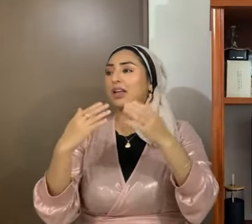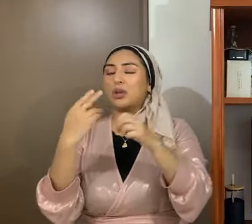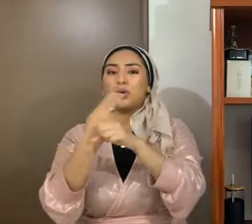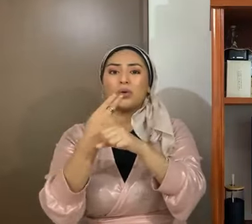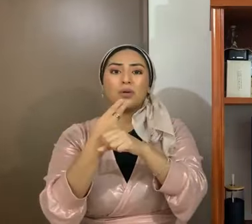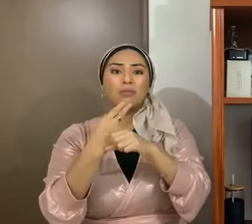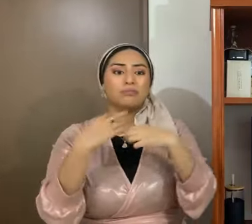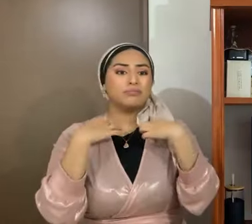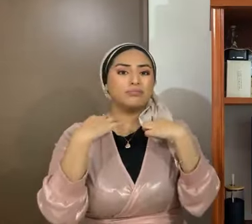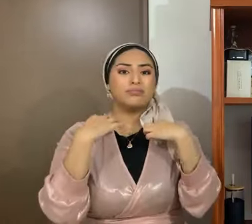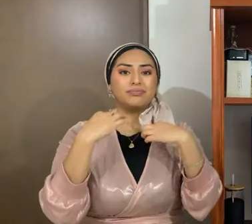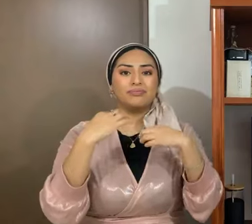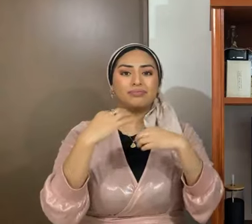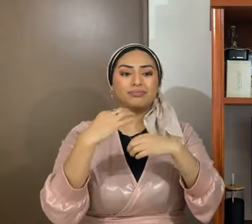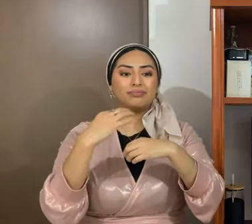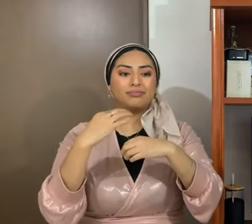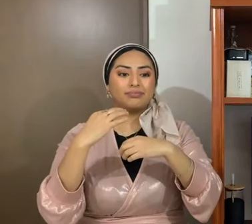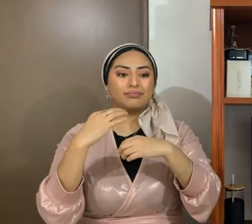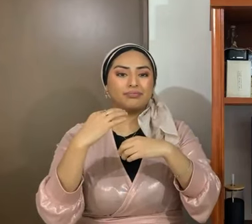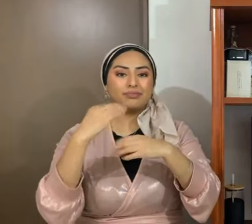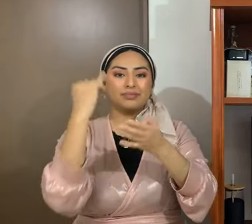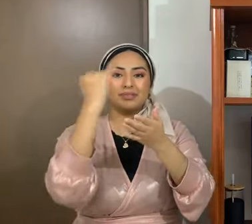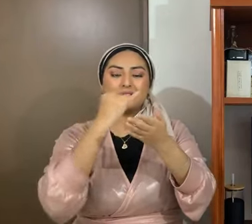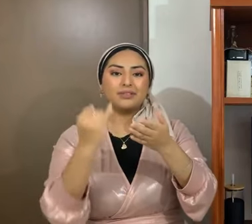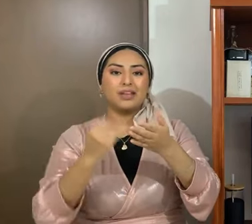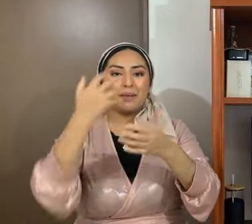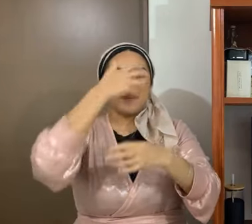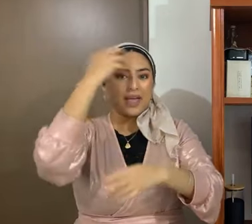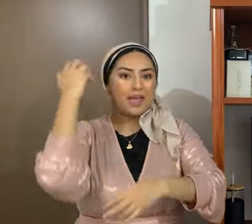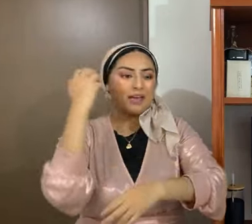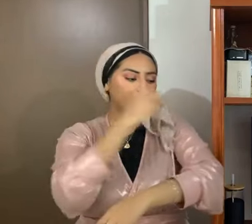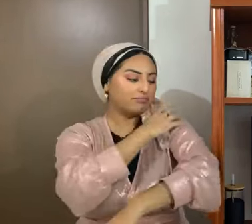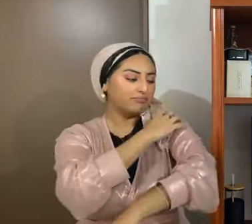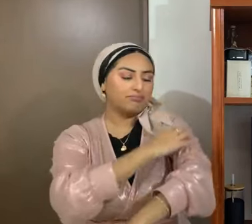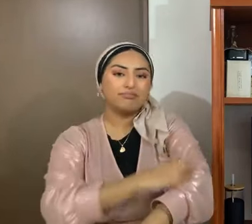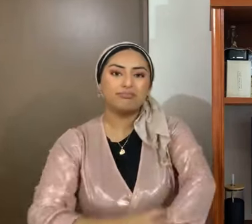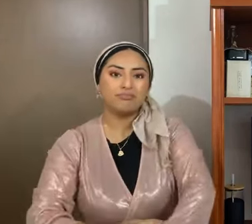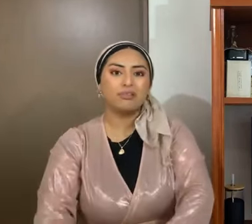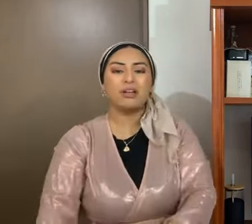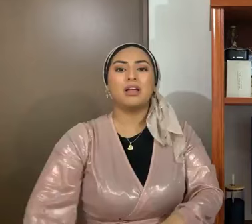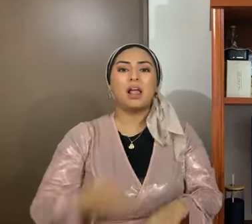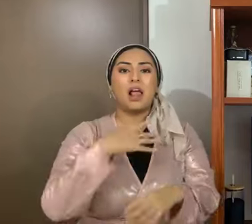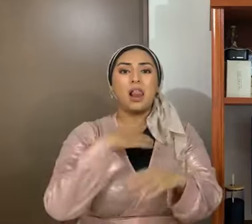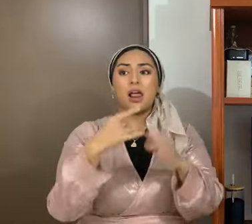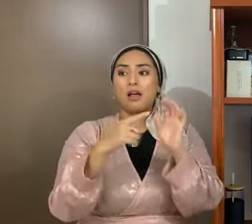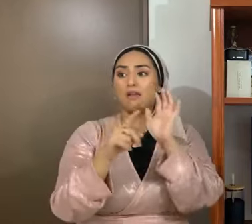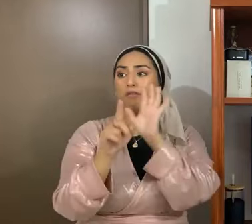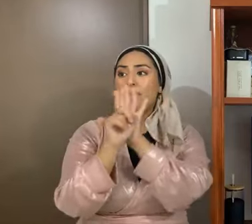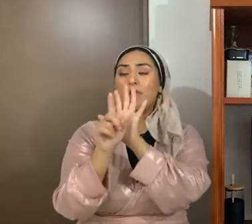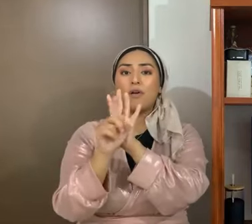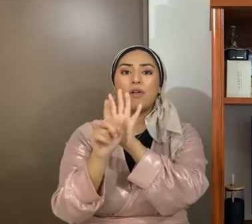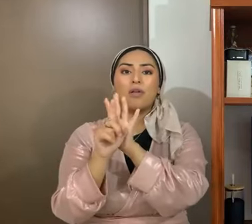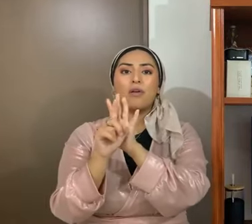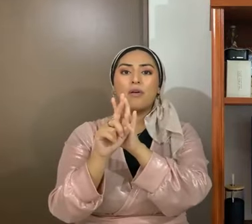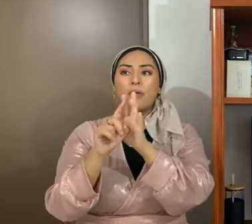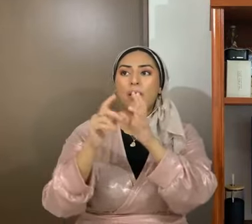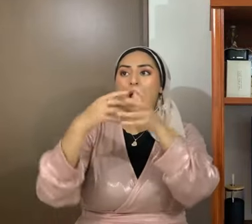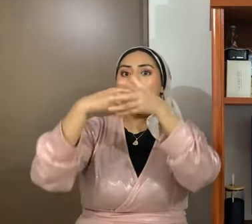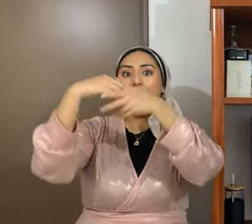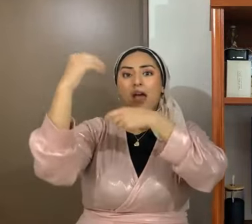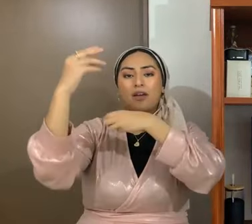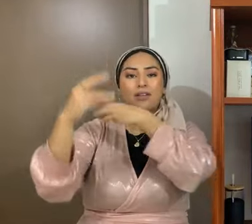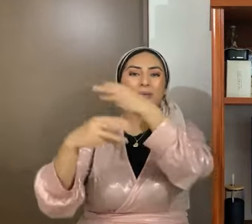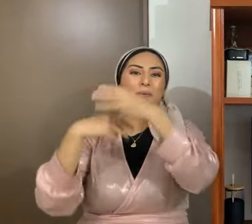usas ropa de animal print, de dibujos de animales, ¿sí? Si te gustan las modas, si te gusta seguir las tendencias